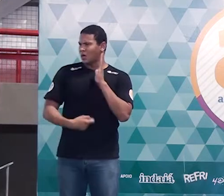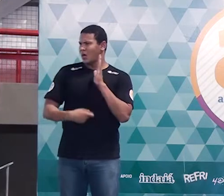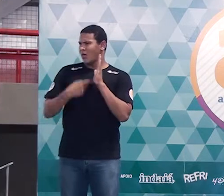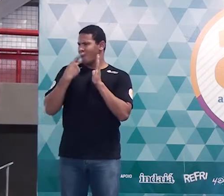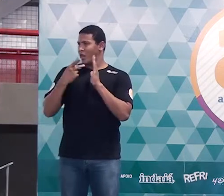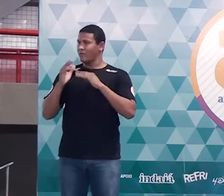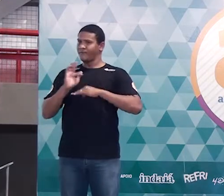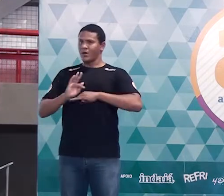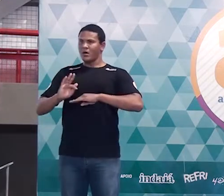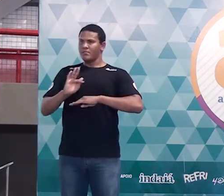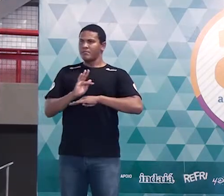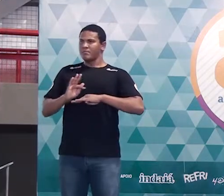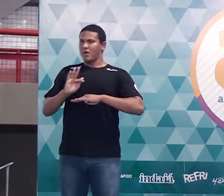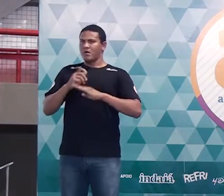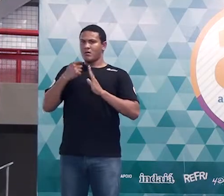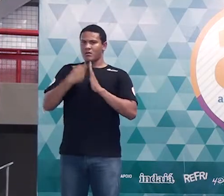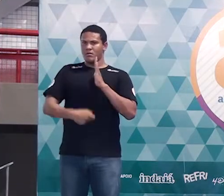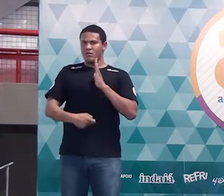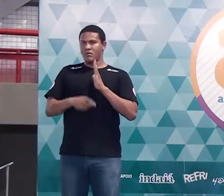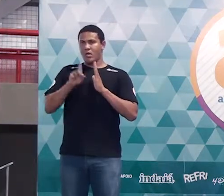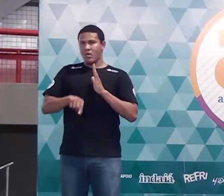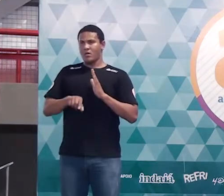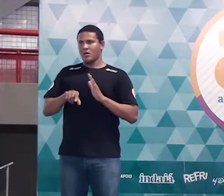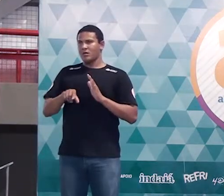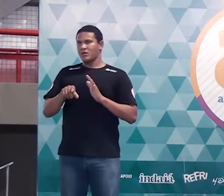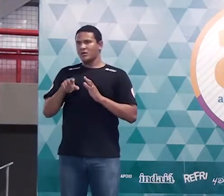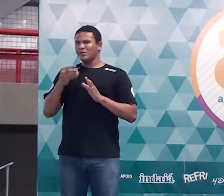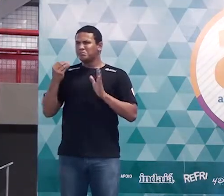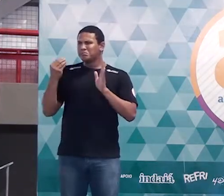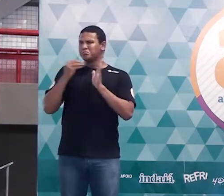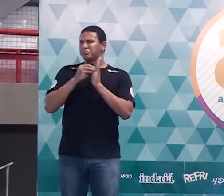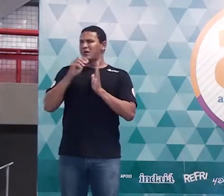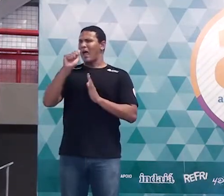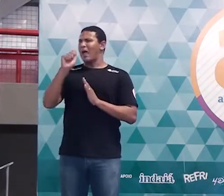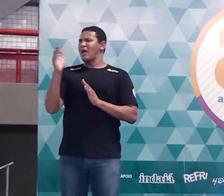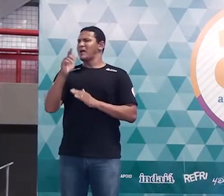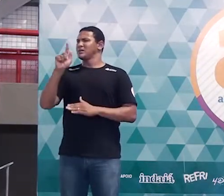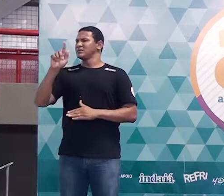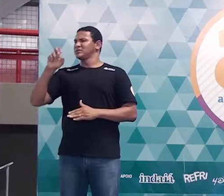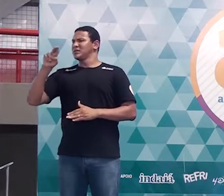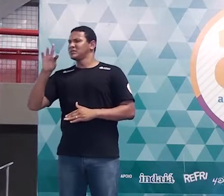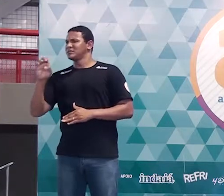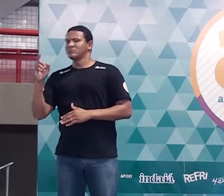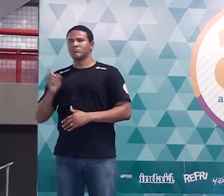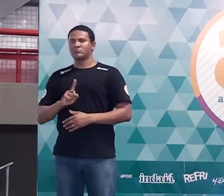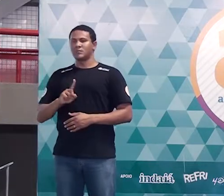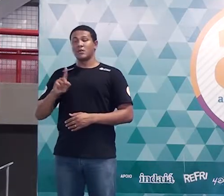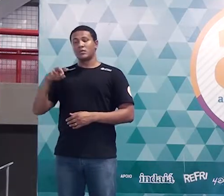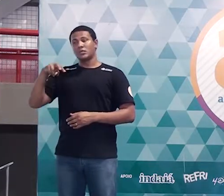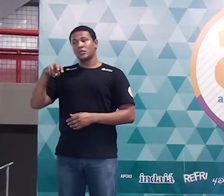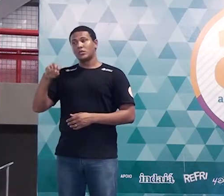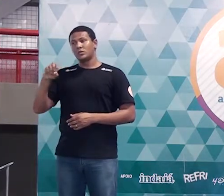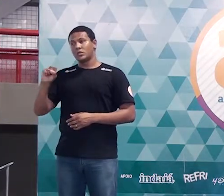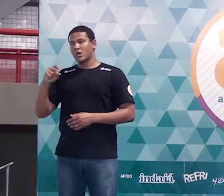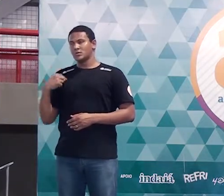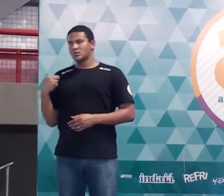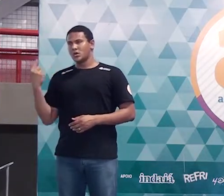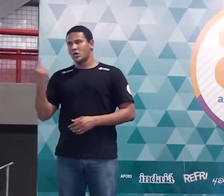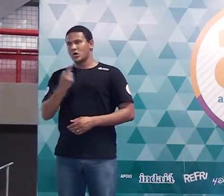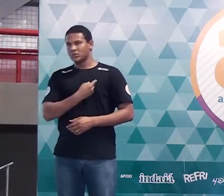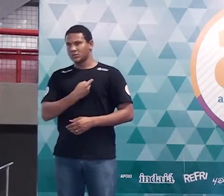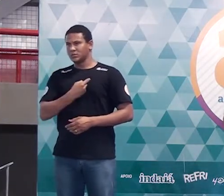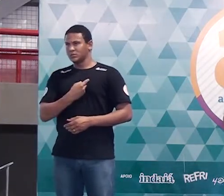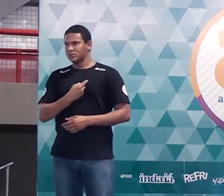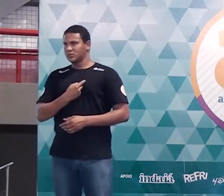linguagem formal, não usem o agente, usem o nós. Não